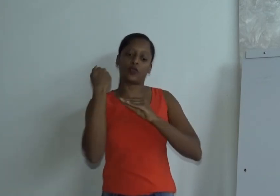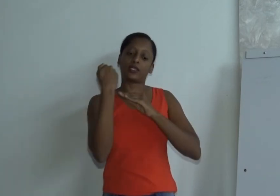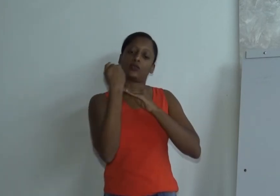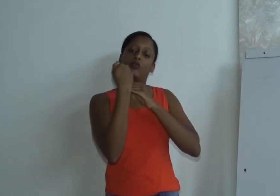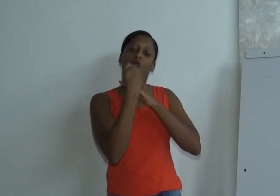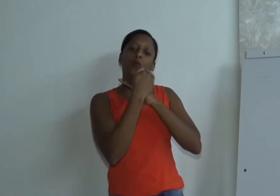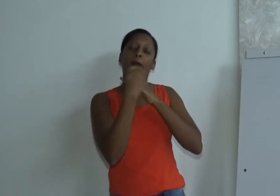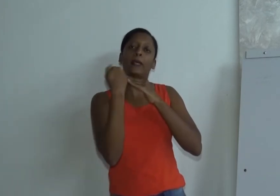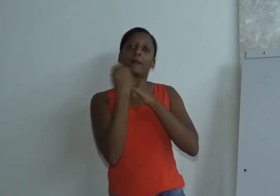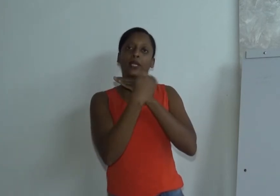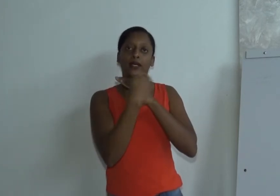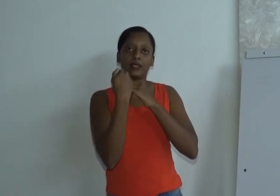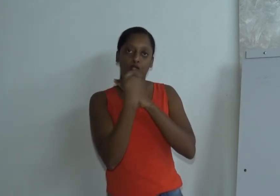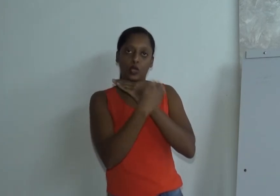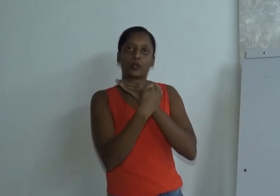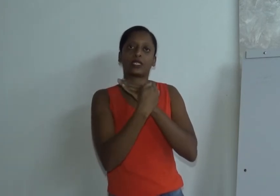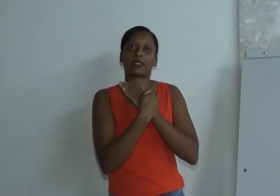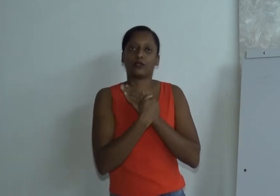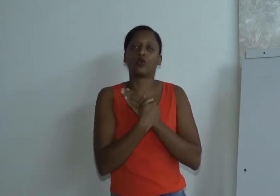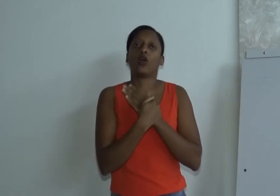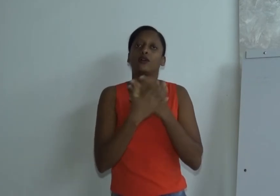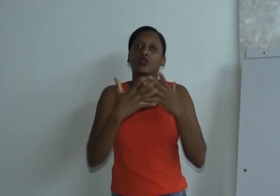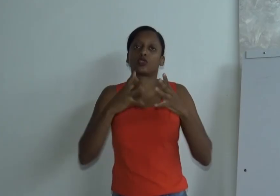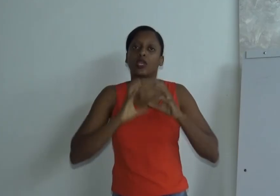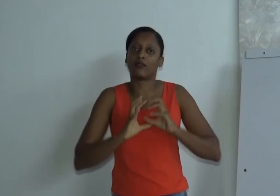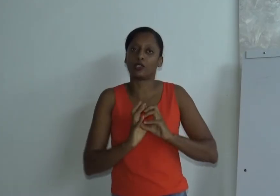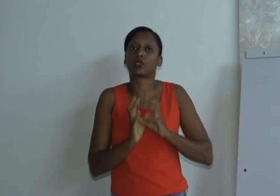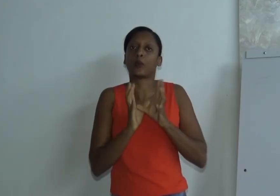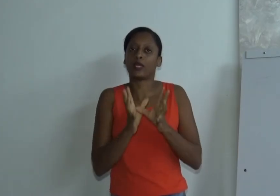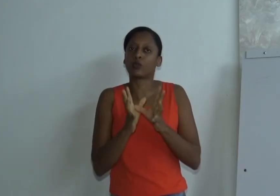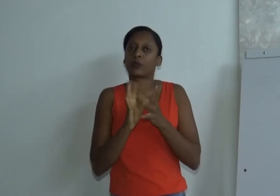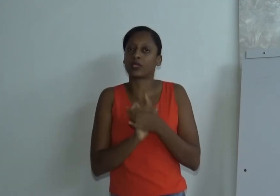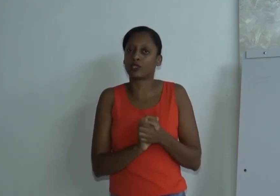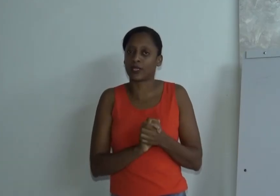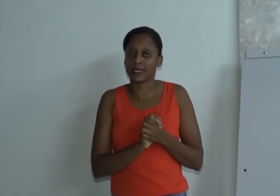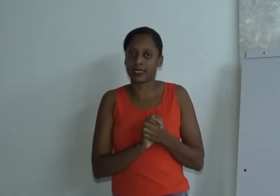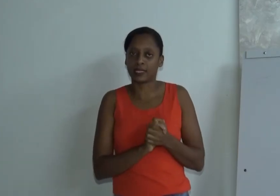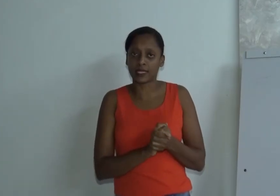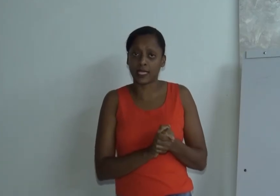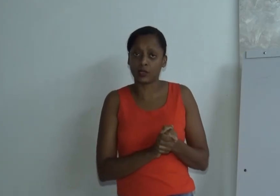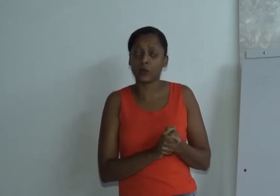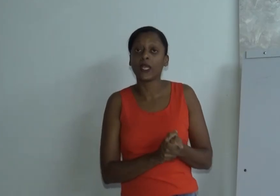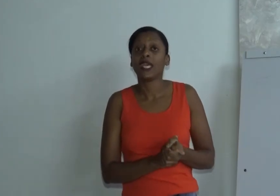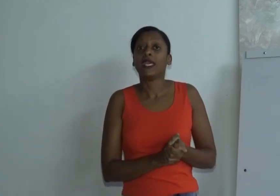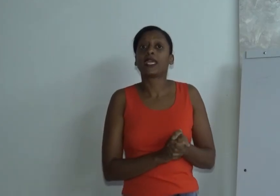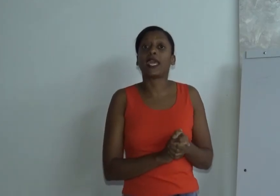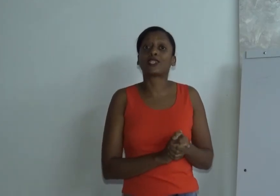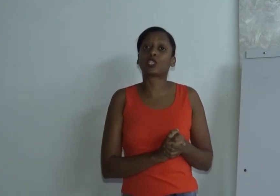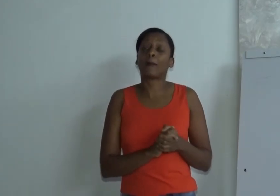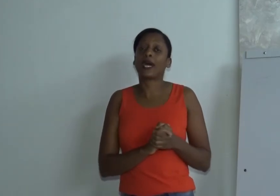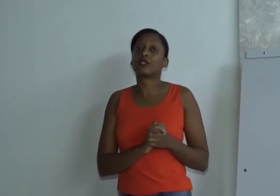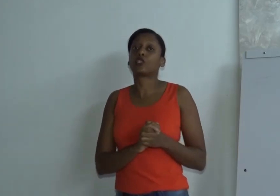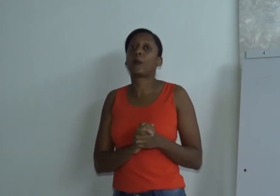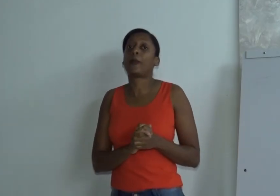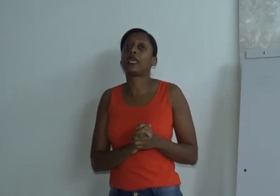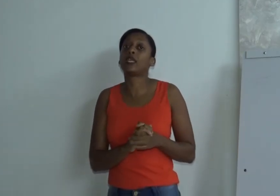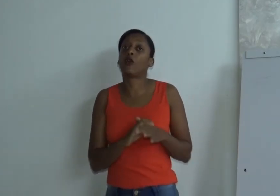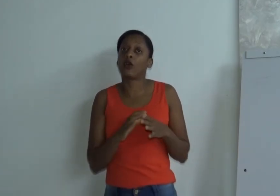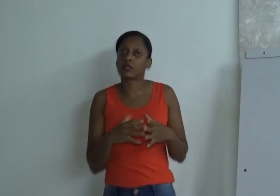ter uma membrana sobre o tecido ósseo de revestimento, protegendo esse tecido, que é chamado de